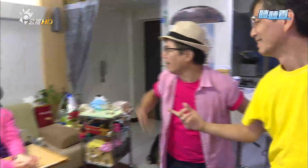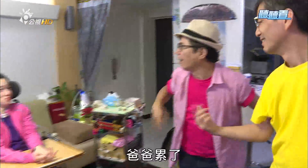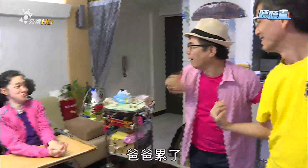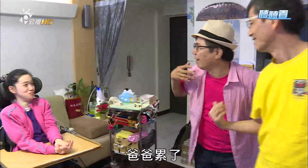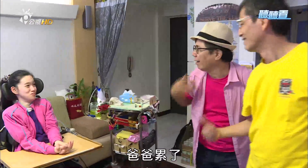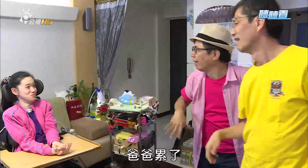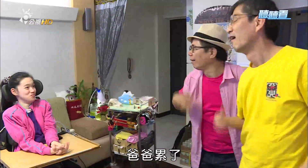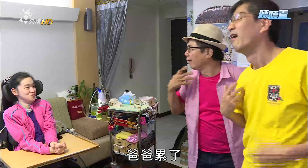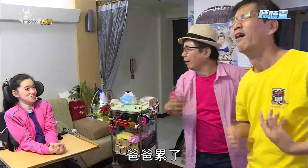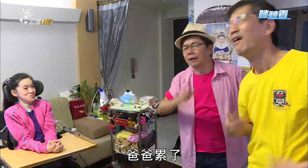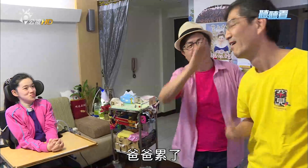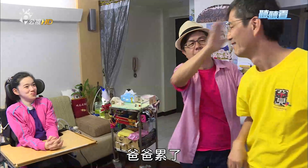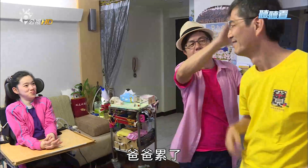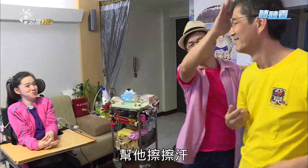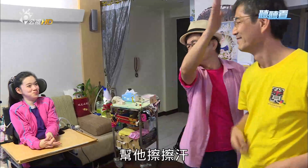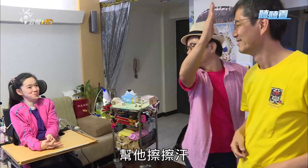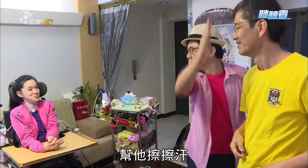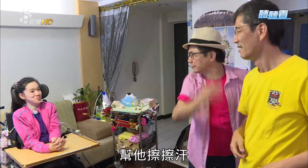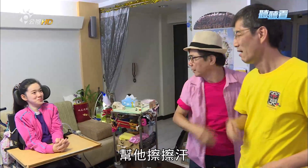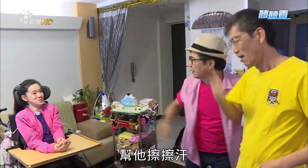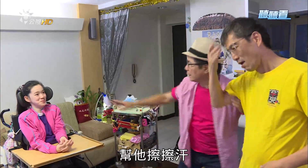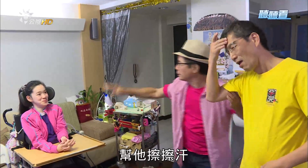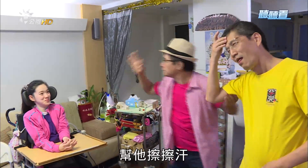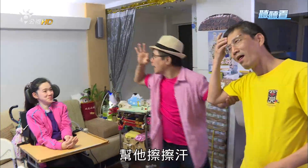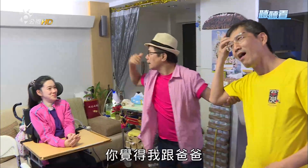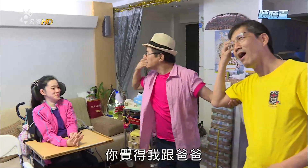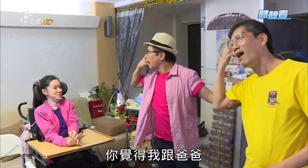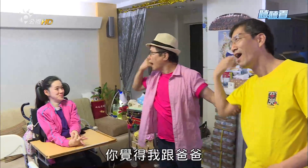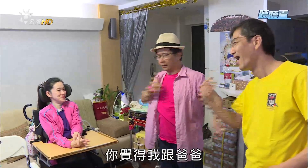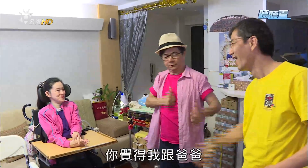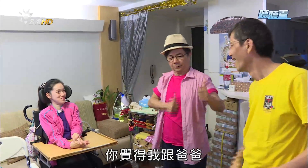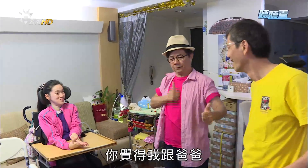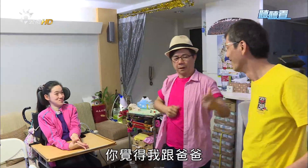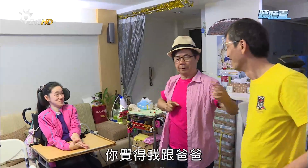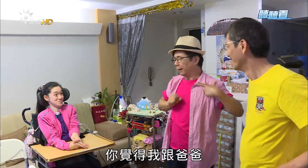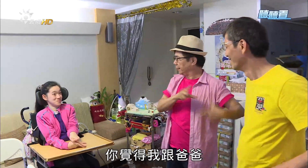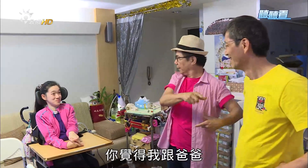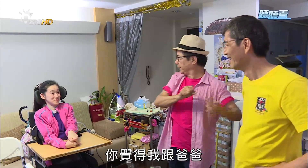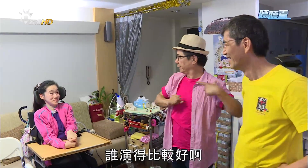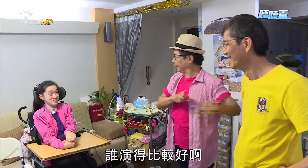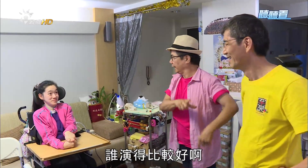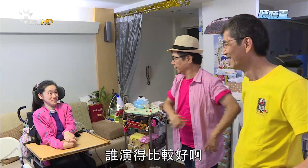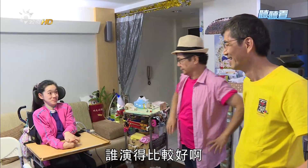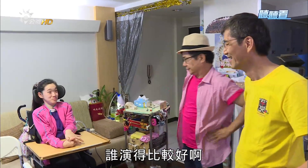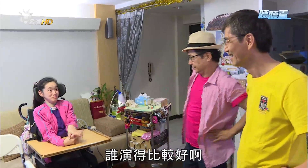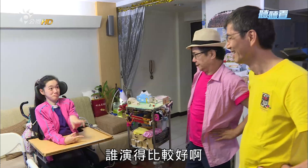爸爸累了啊，帮他擦擦汗啊。你觉得我跟爸爸谁演的比较好啊？